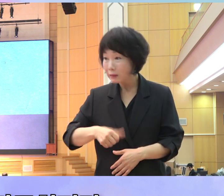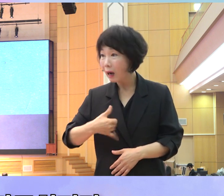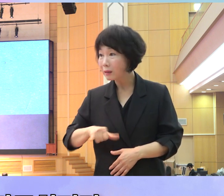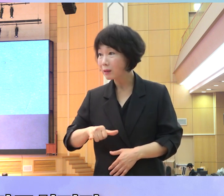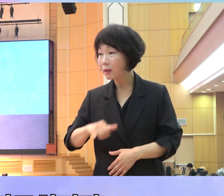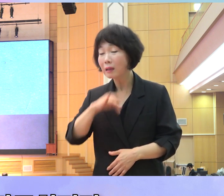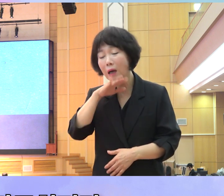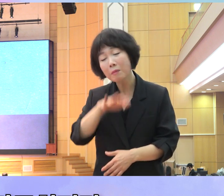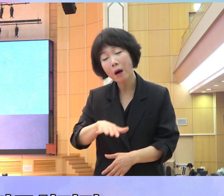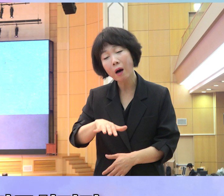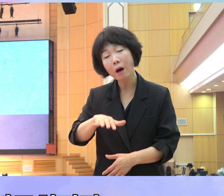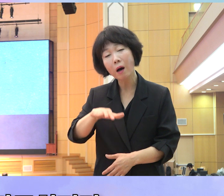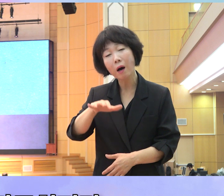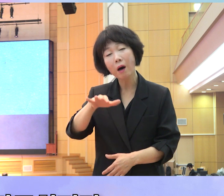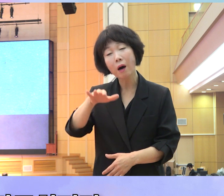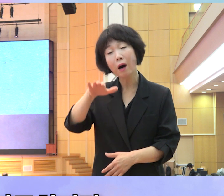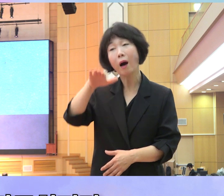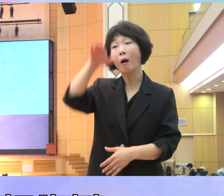왜소해 보여?